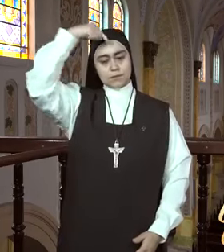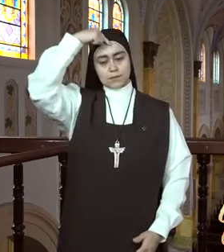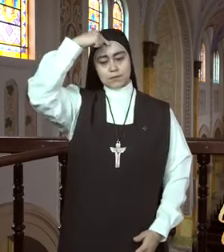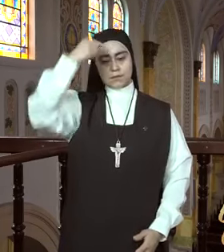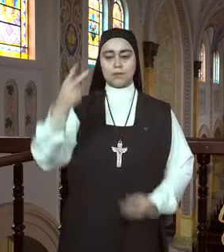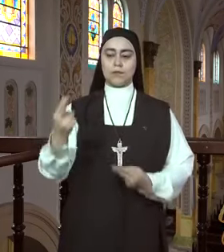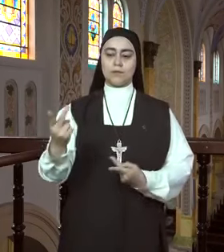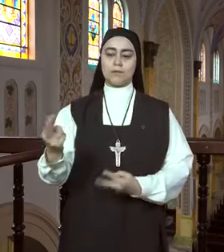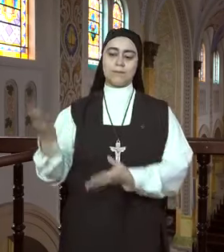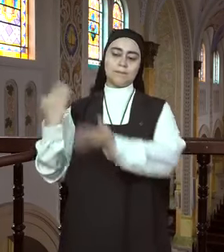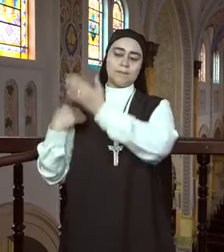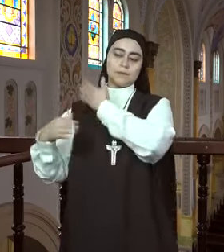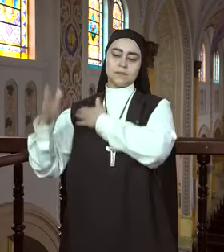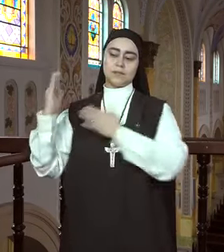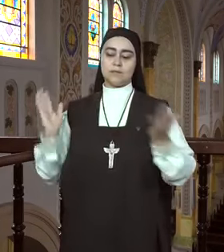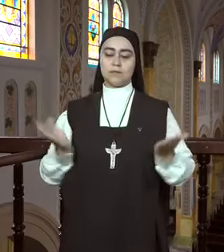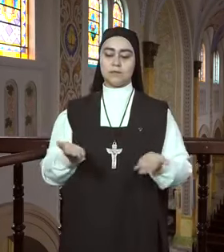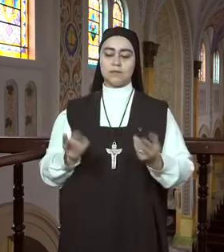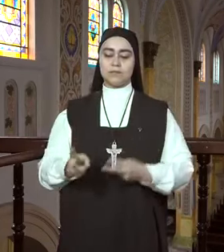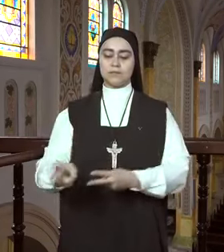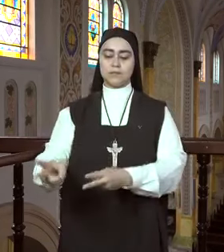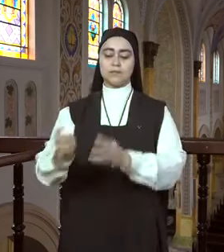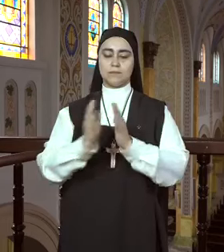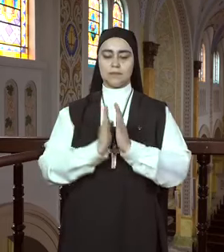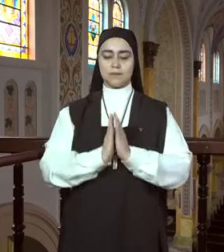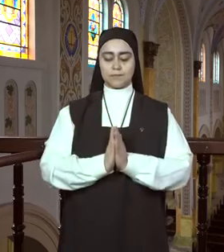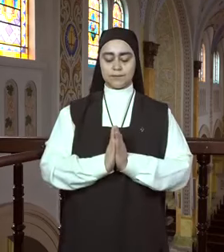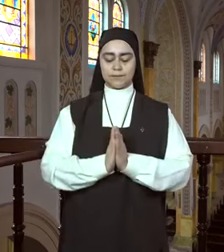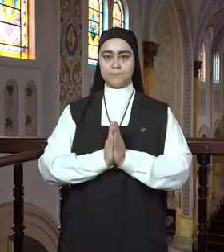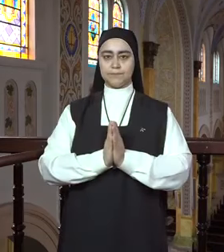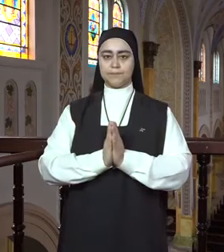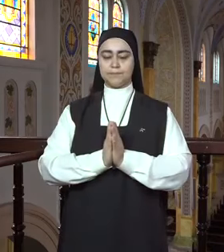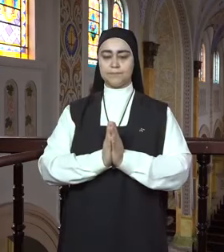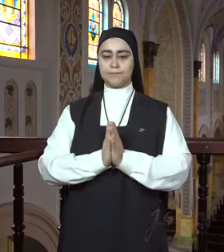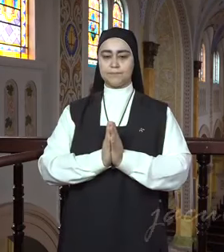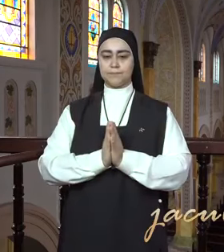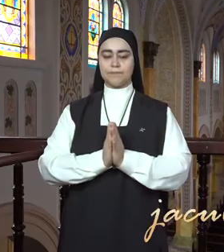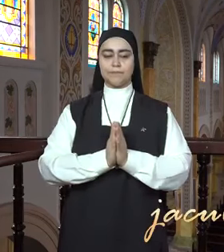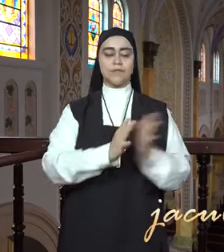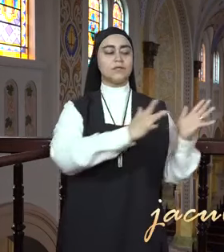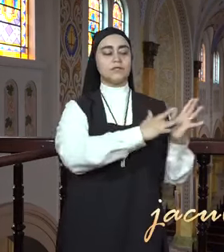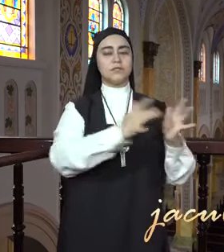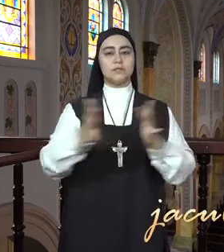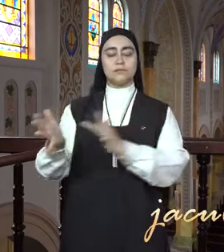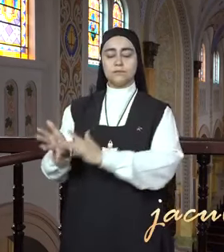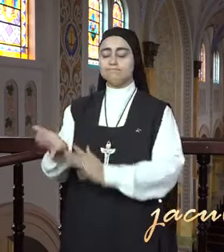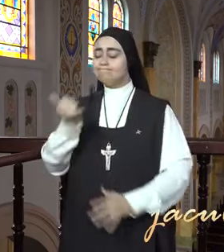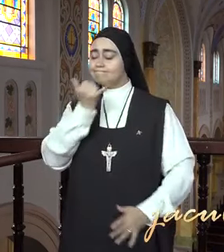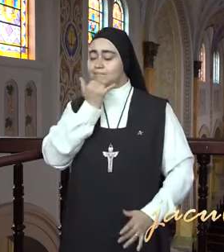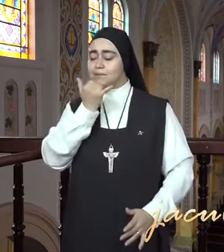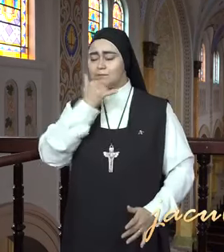Santo, como era no princípio, agora e sempre. Amém. Ó meu Jesus,